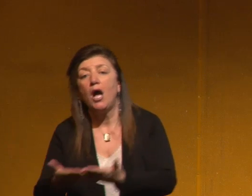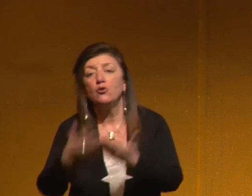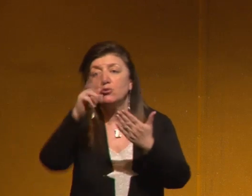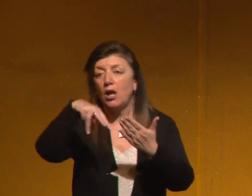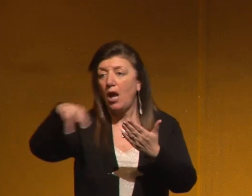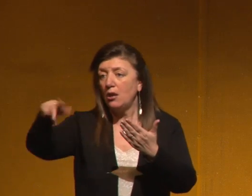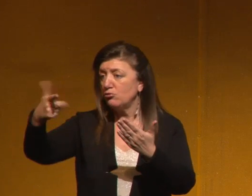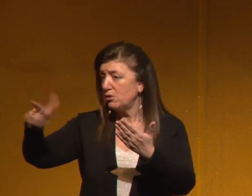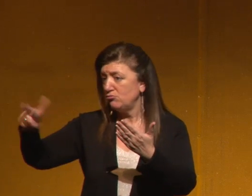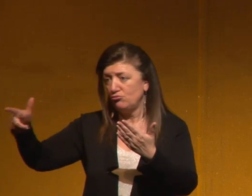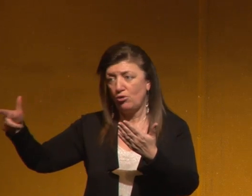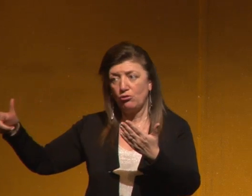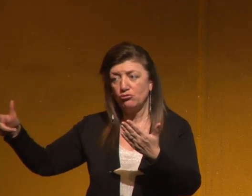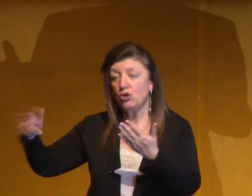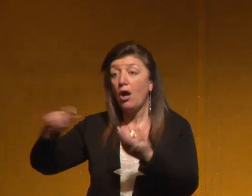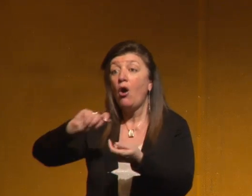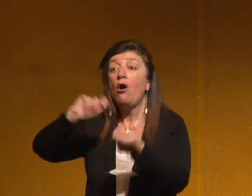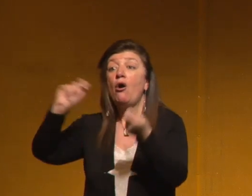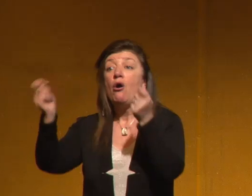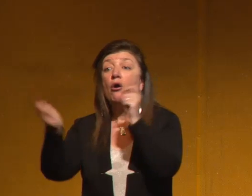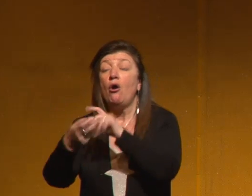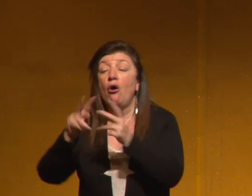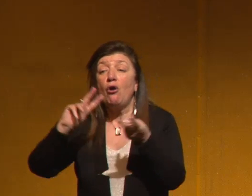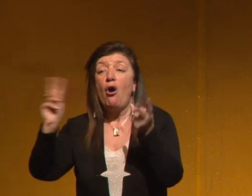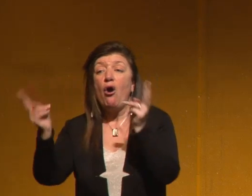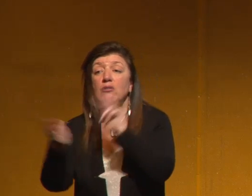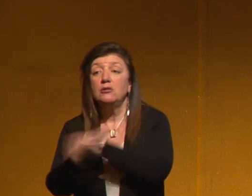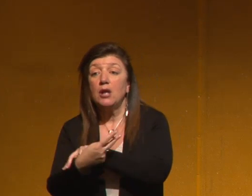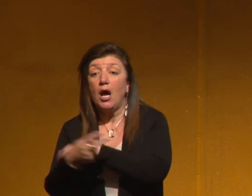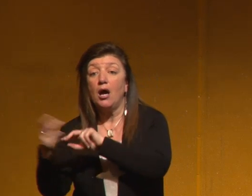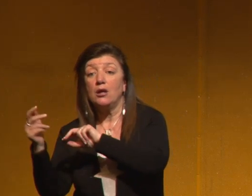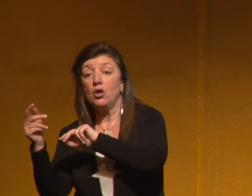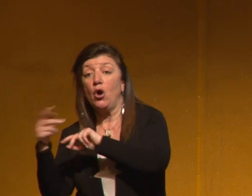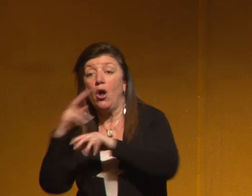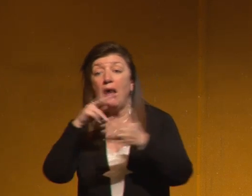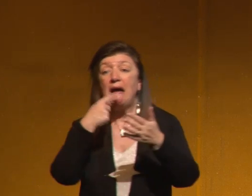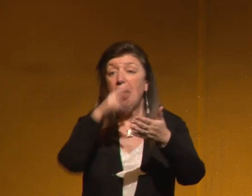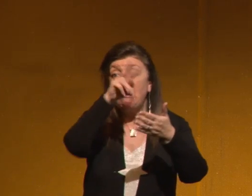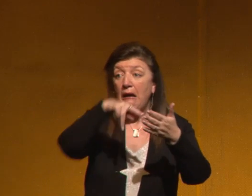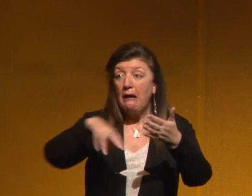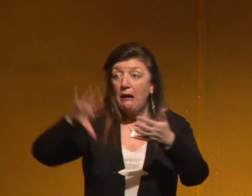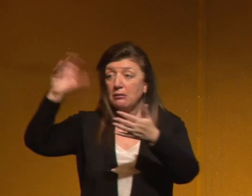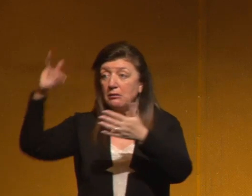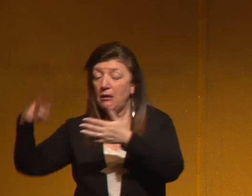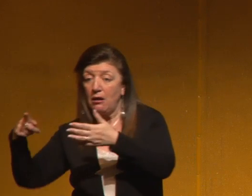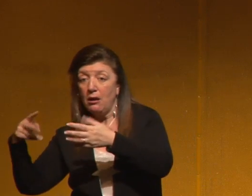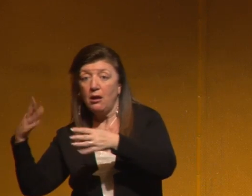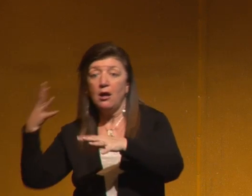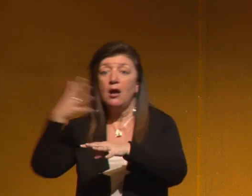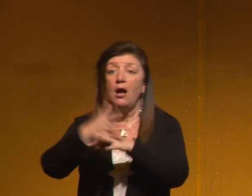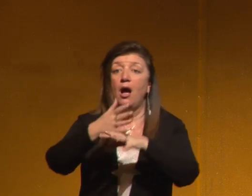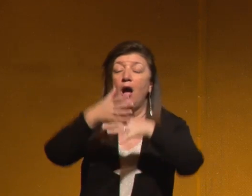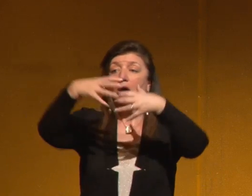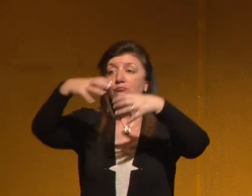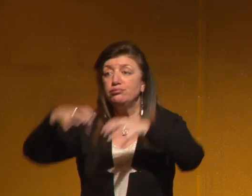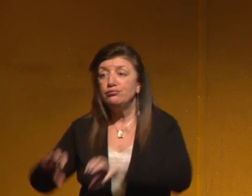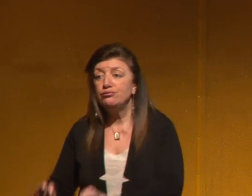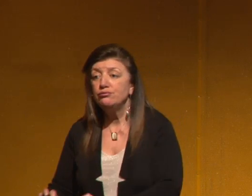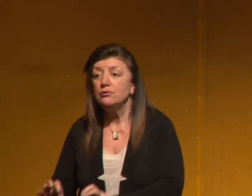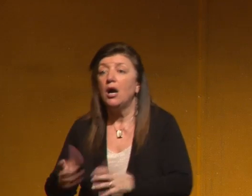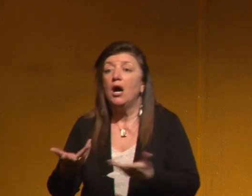lettura e quella e quel ritardo di cinque l'occasione doveva essere colmato con un'azione positiva virtuosa